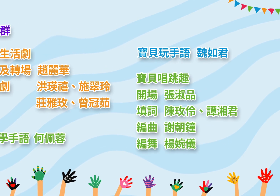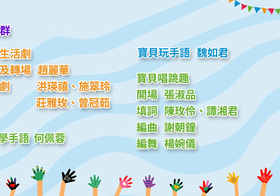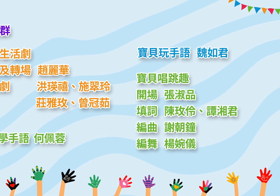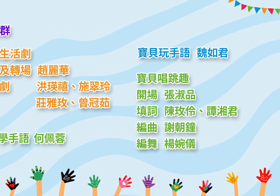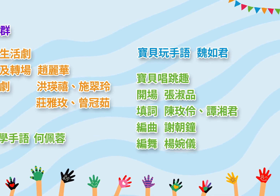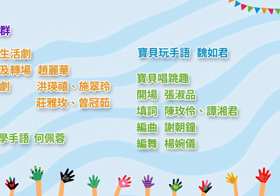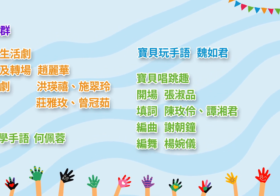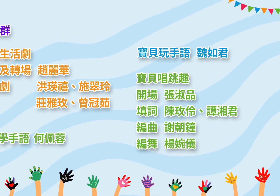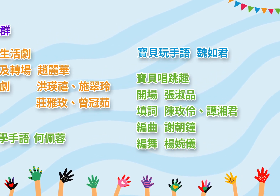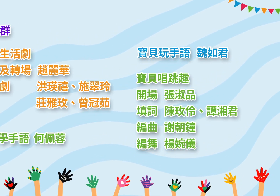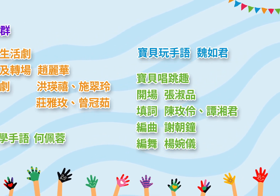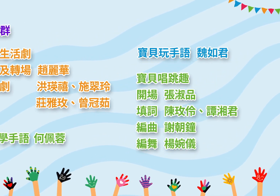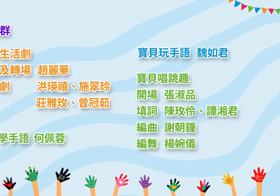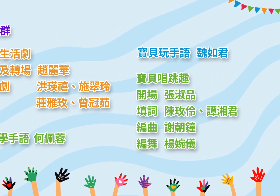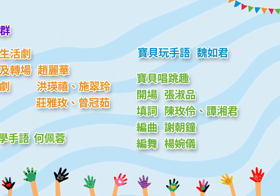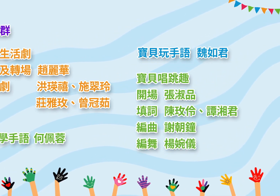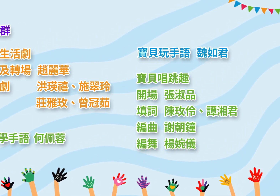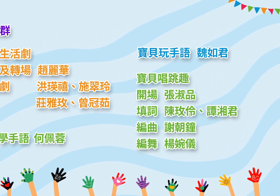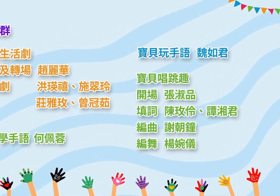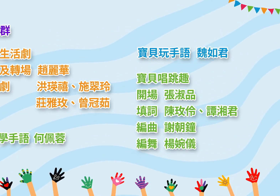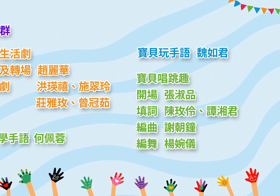好好